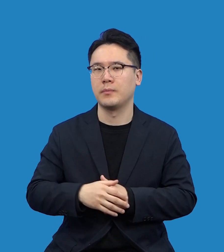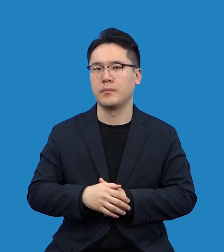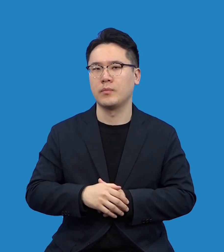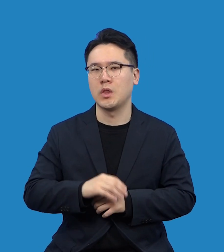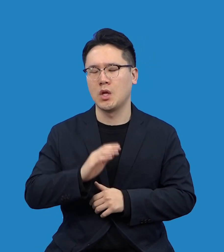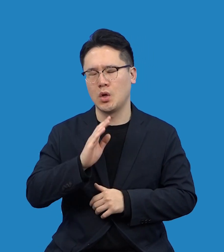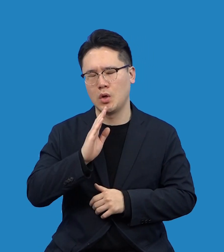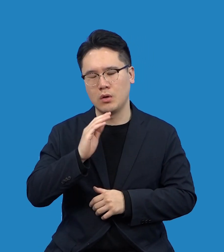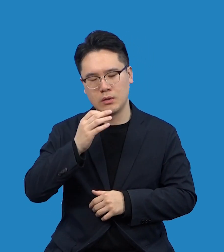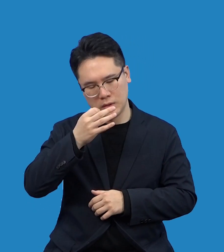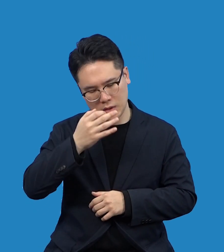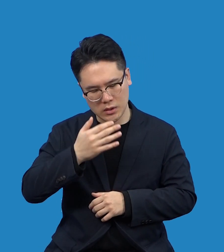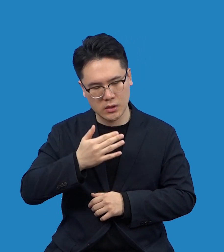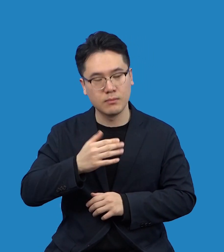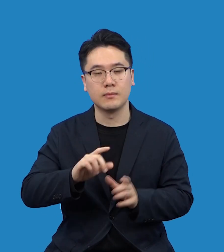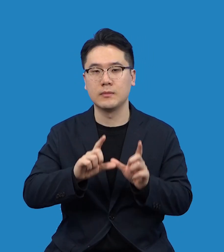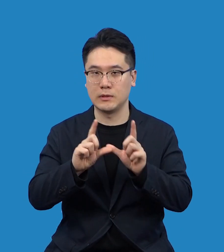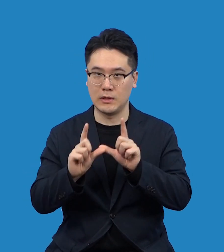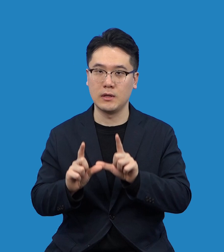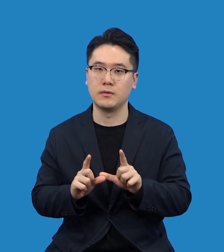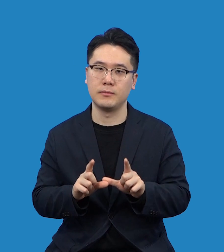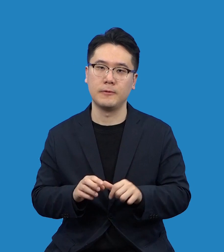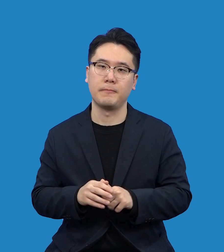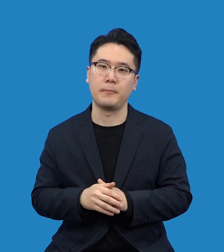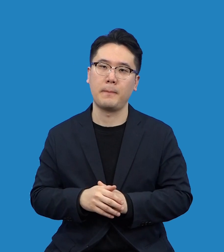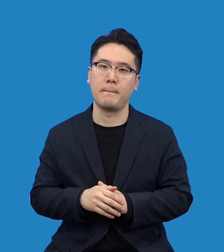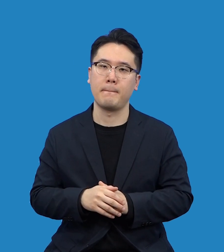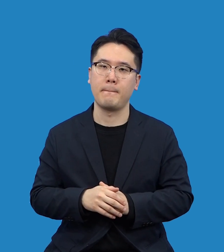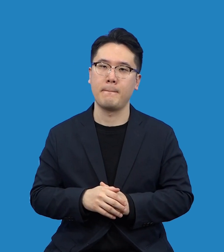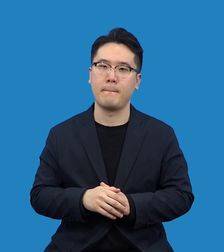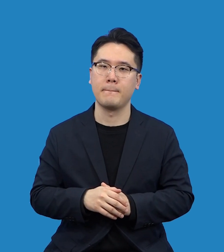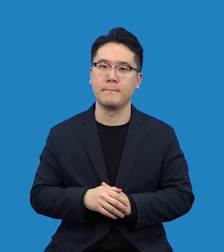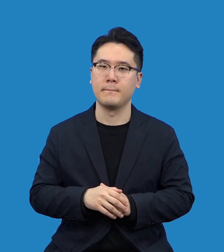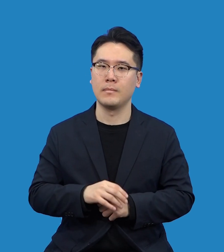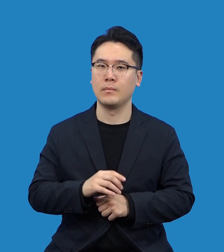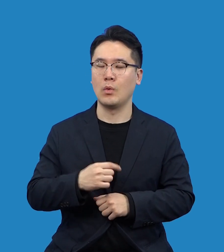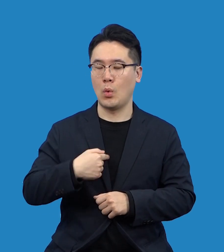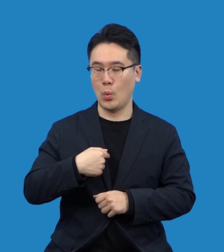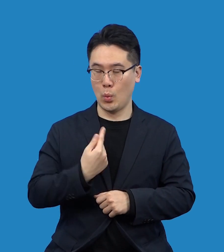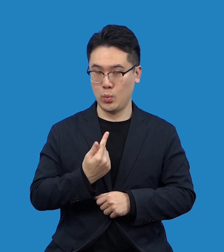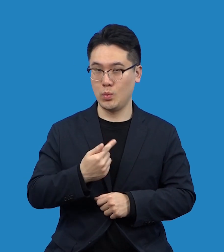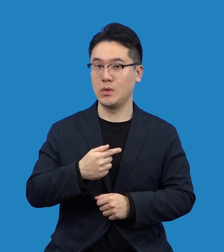파란만장한 생을 살았습니다. 독신으로 살았습니다.